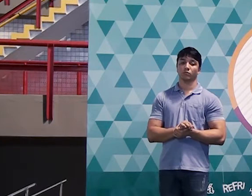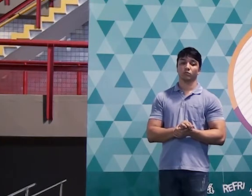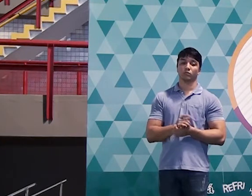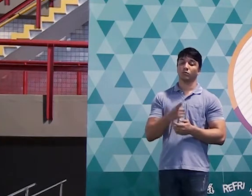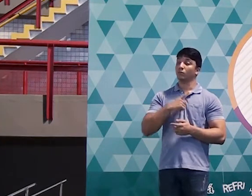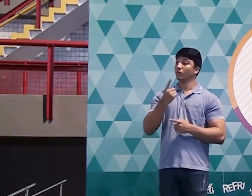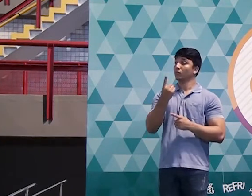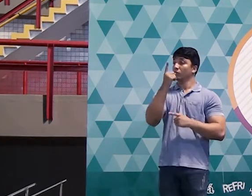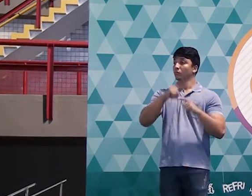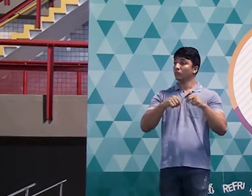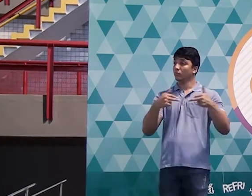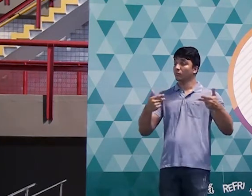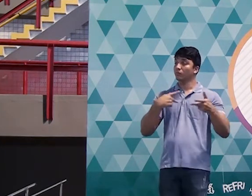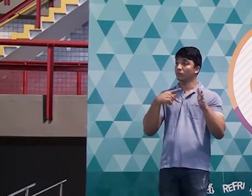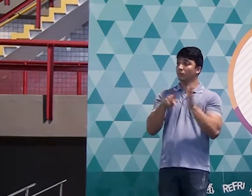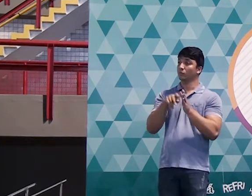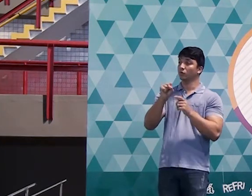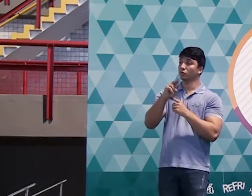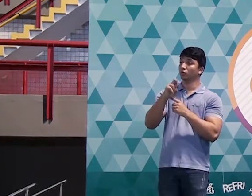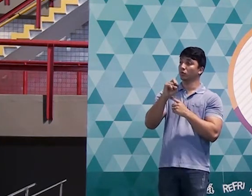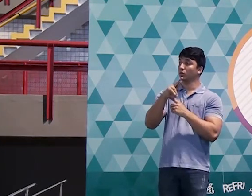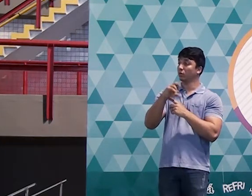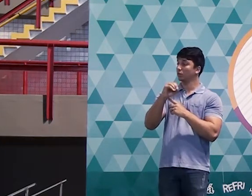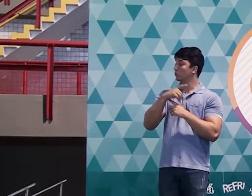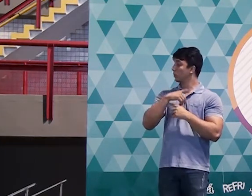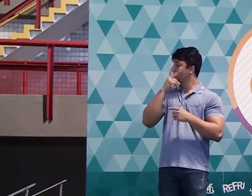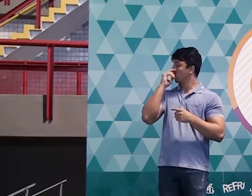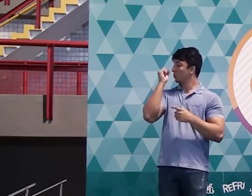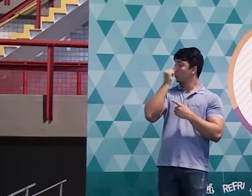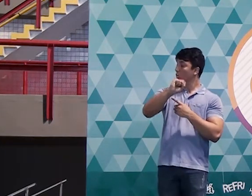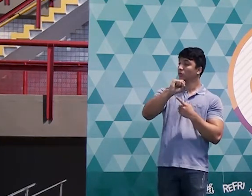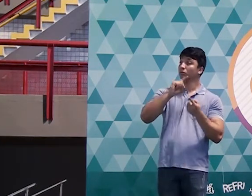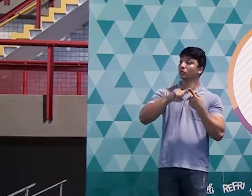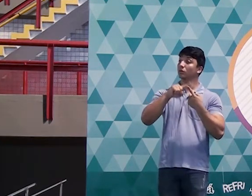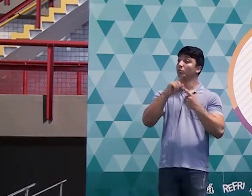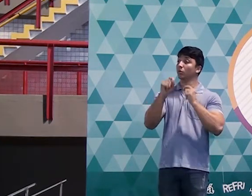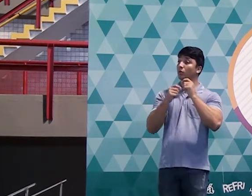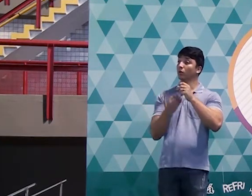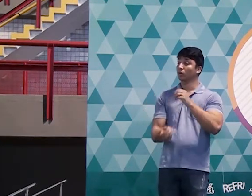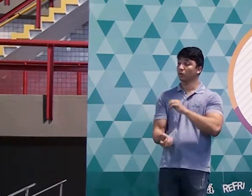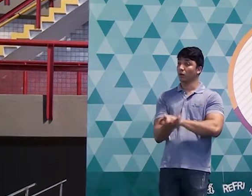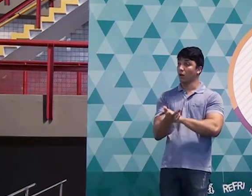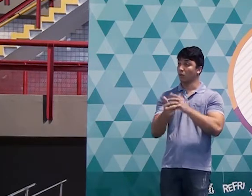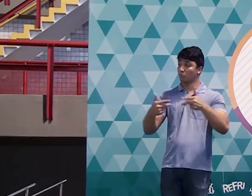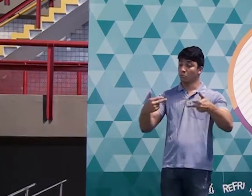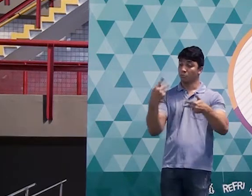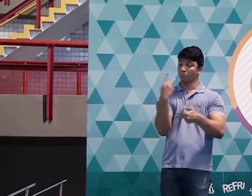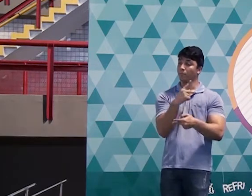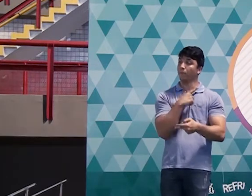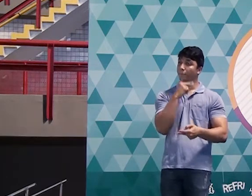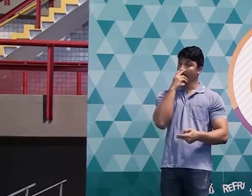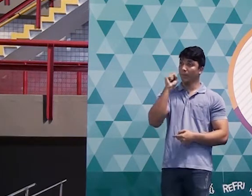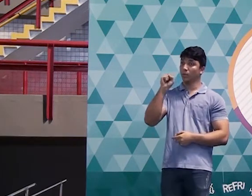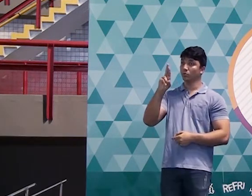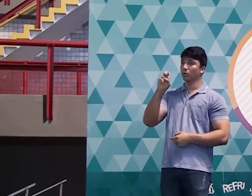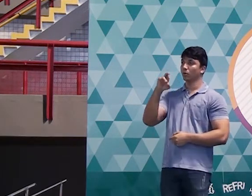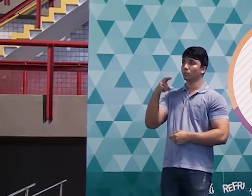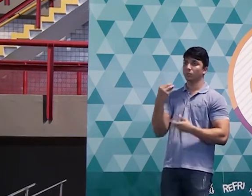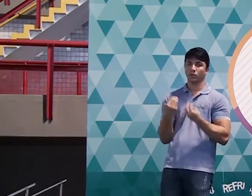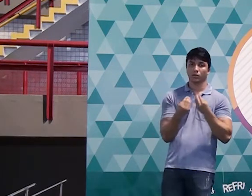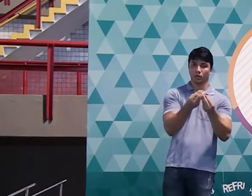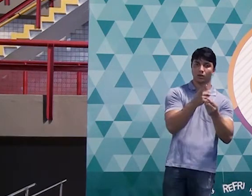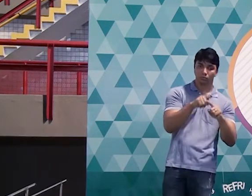Uma das obrigações do suzerano era proteger e conceder benefício ao vassalo. O suzerano tem que dar alguma coisa ao